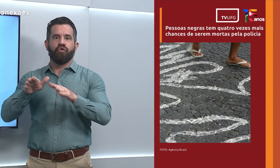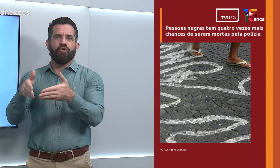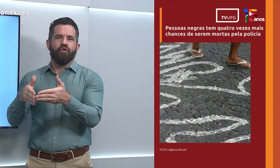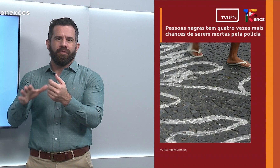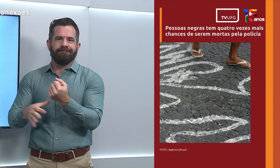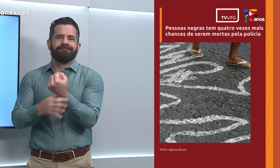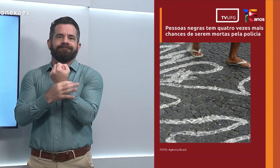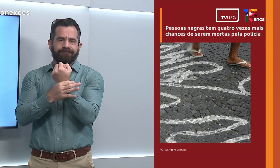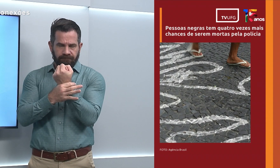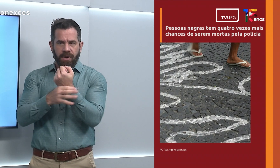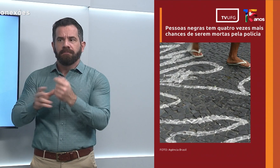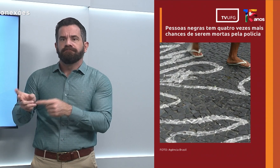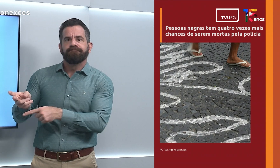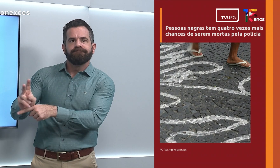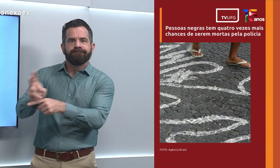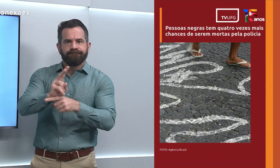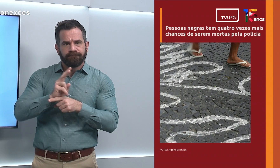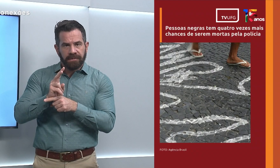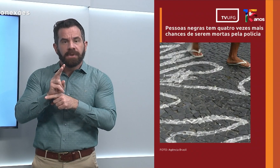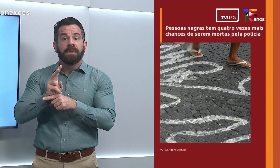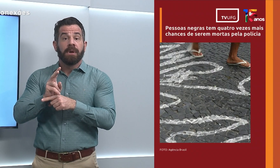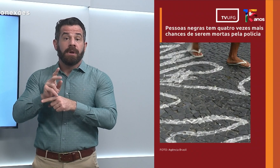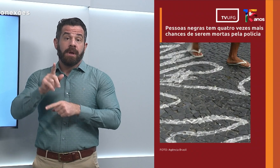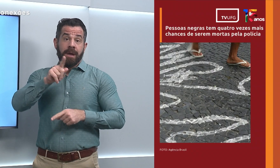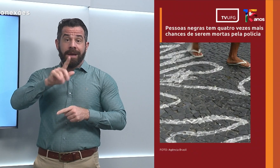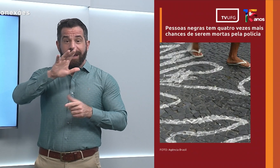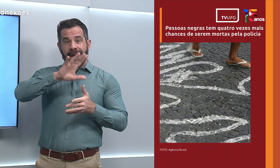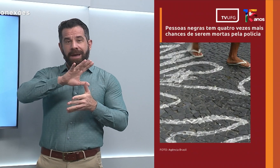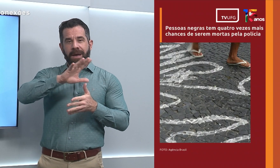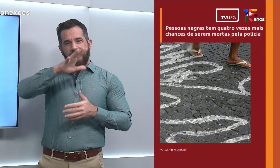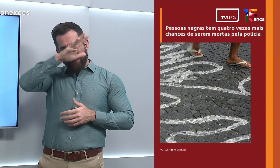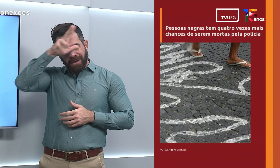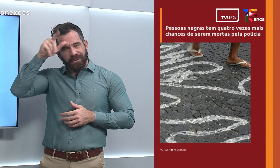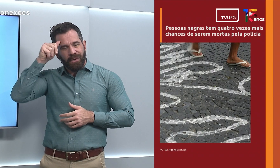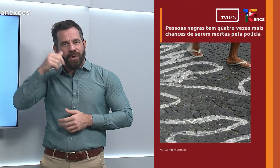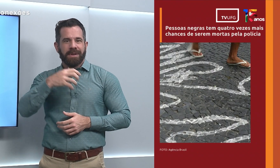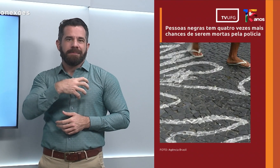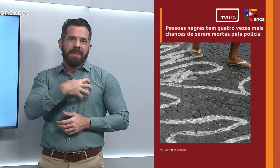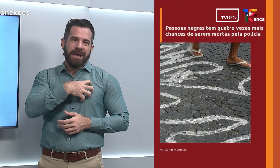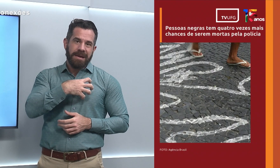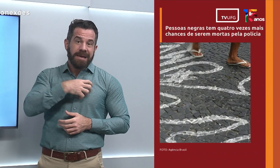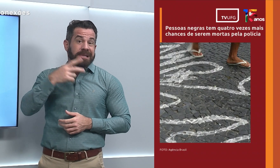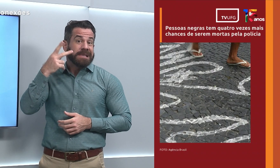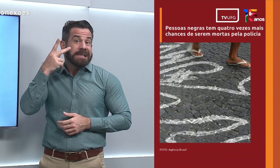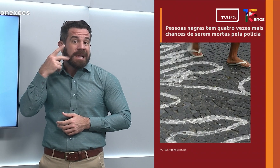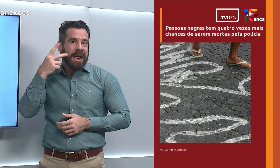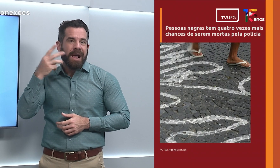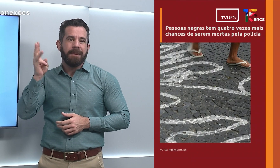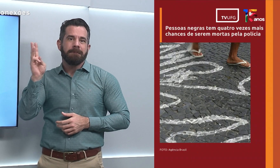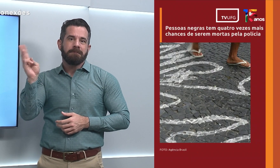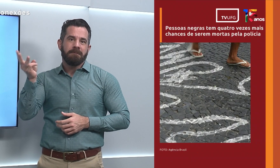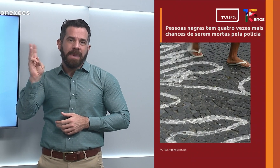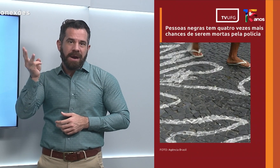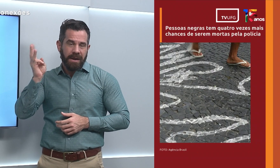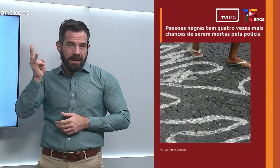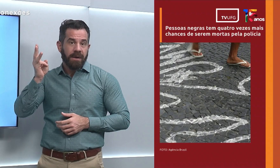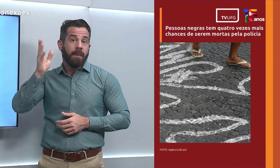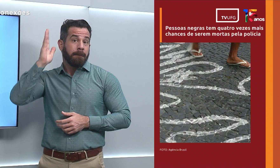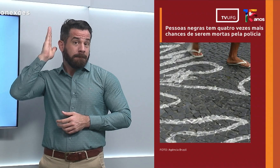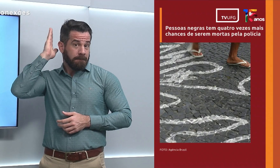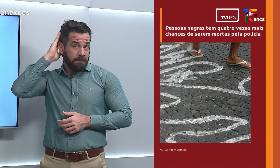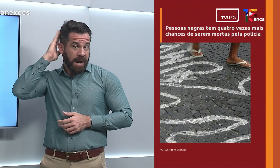os estados do Amazonas, Bahia, Ceará, Maranhão,